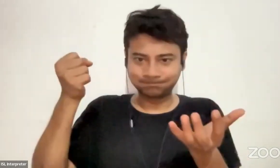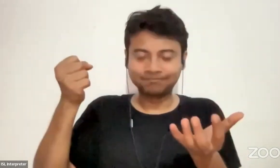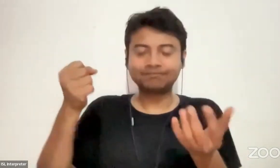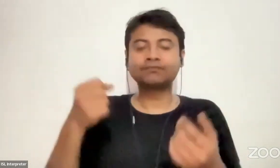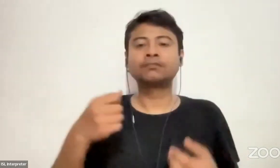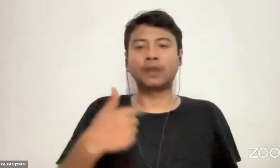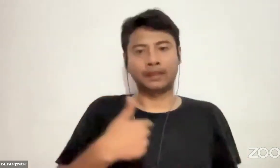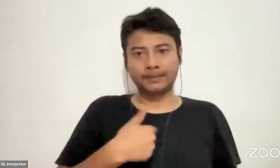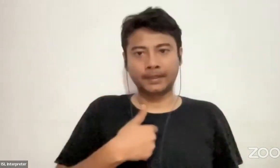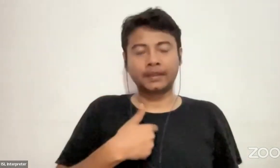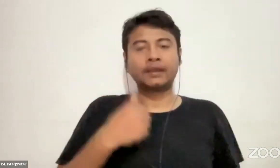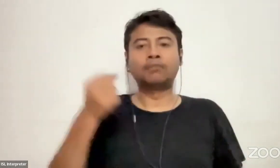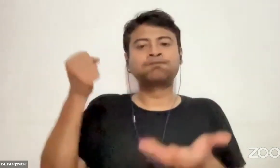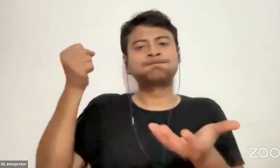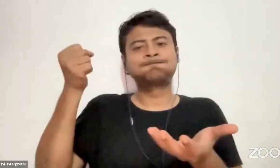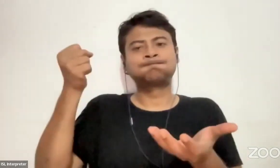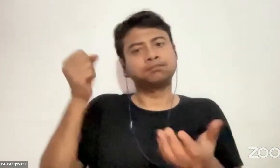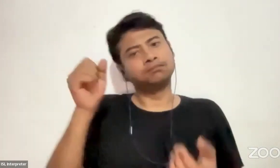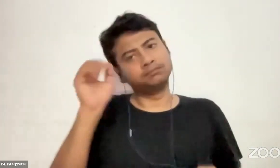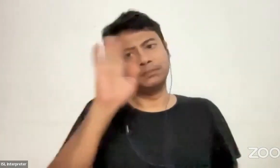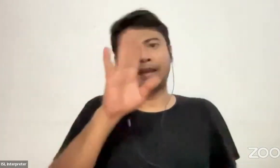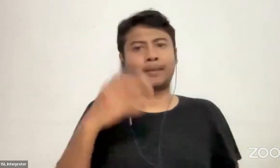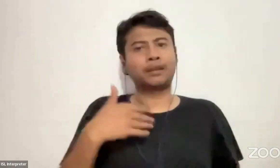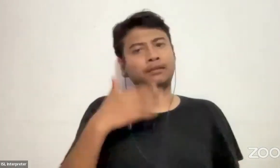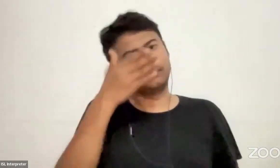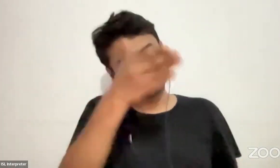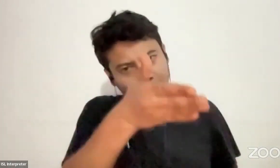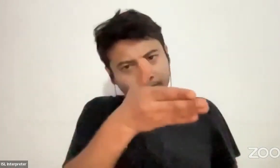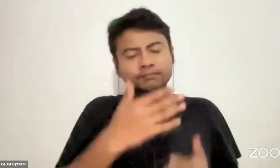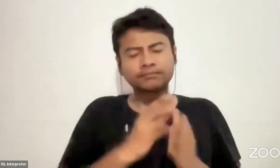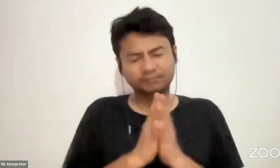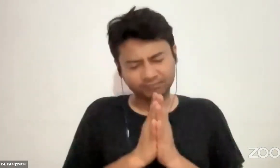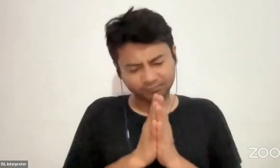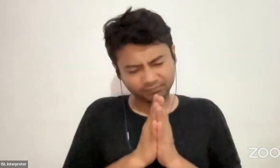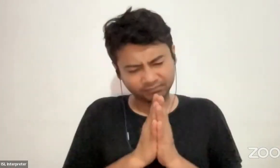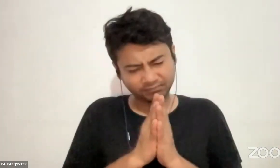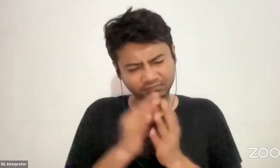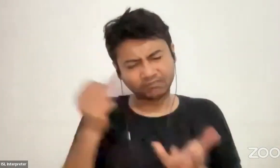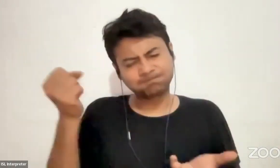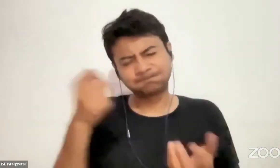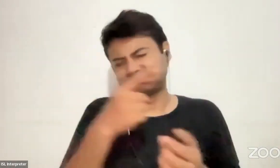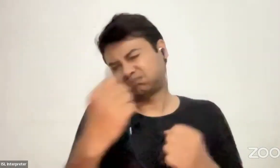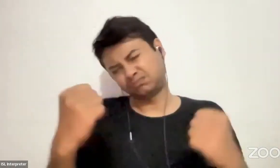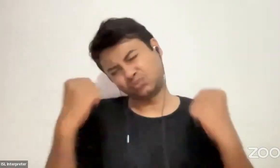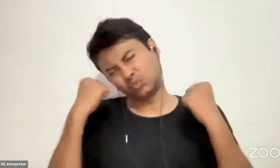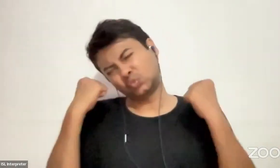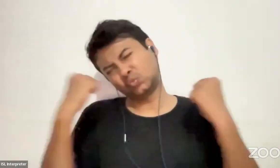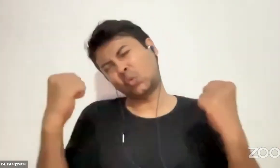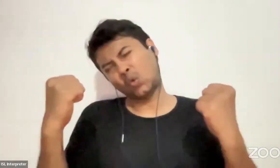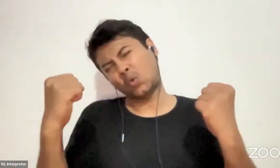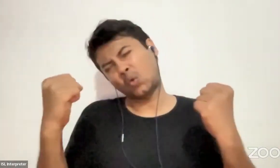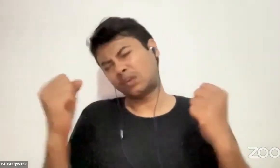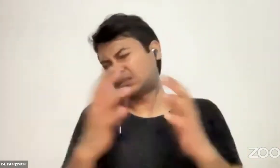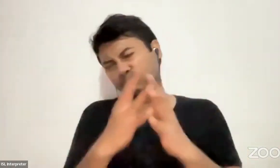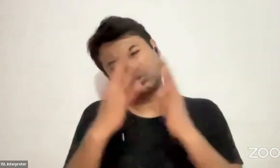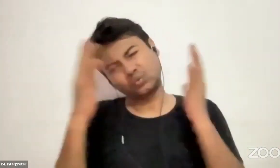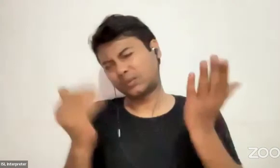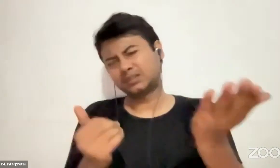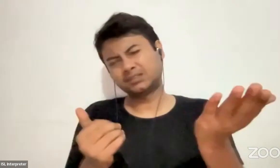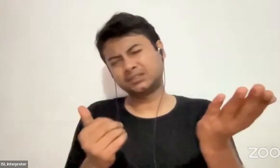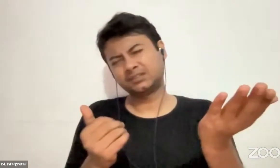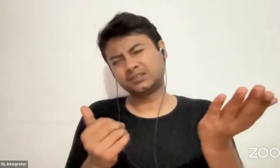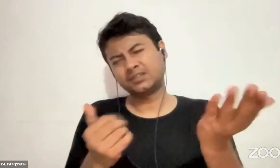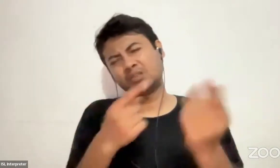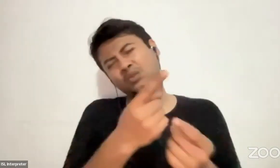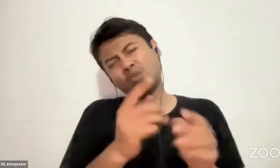आप तो जो है बहुत बलवान हैं, बहुत शक्तिशाली हैं, आपके पास तो सब कुछ है, आप क्या करें मुझे एक गाड़ी दिलवा दें,